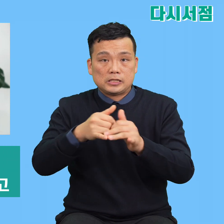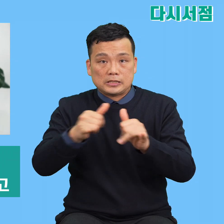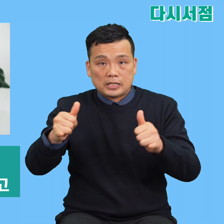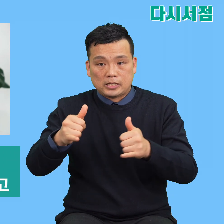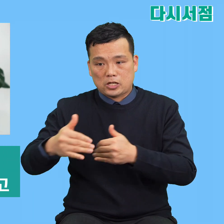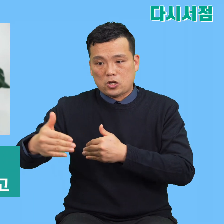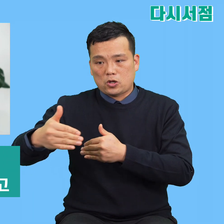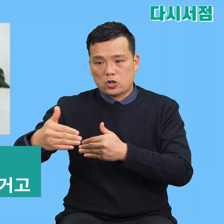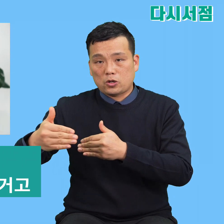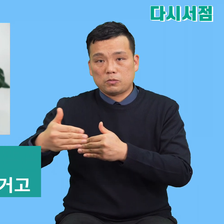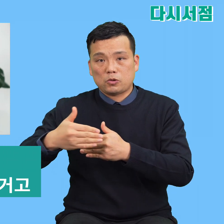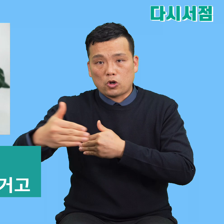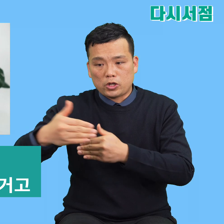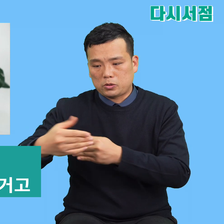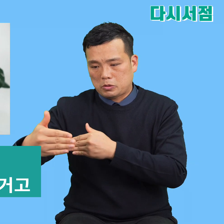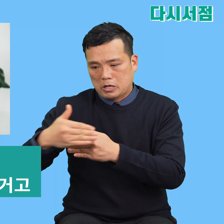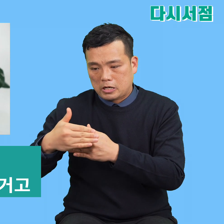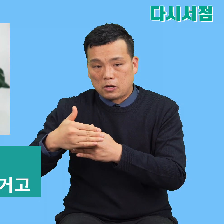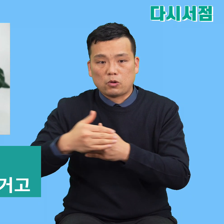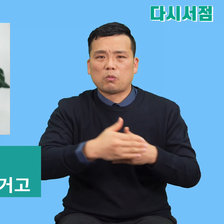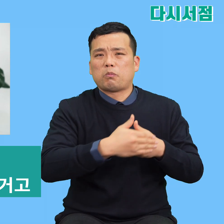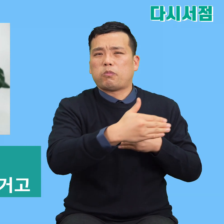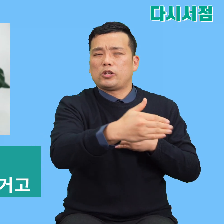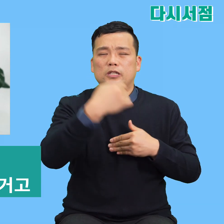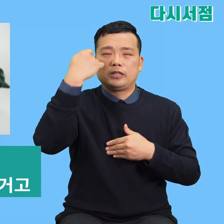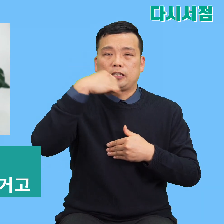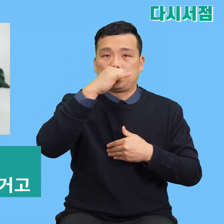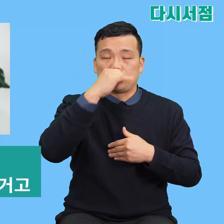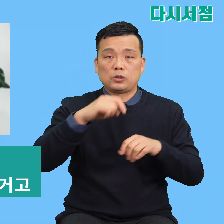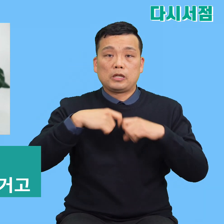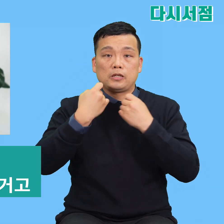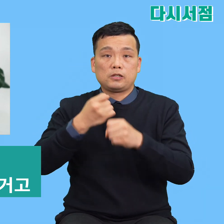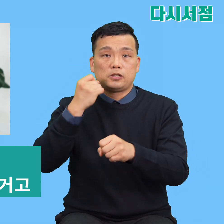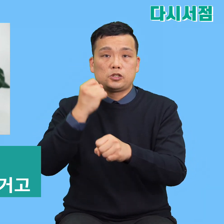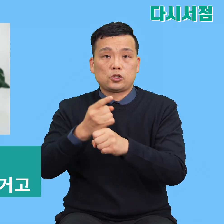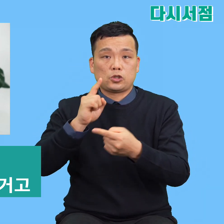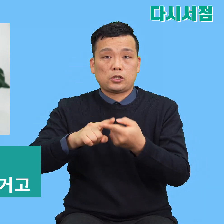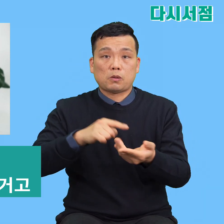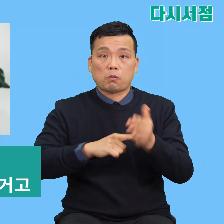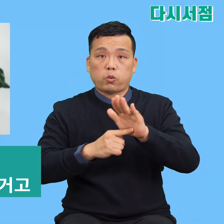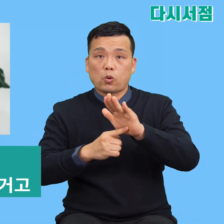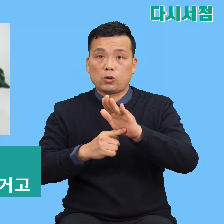수 있을 거고 그리고 개성? 이런 측면도 있을 수 있을 거고